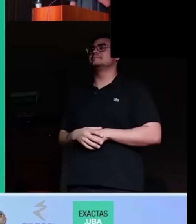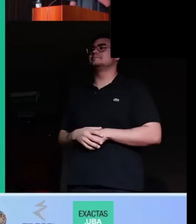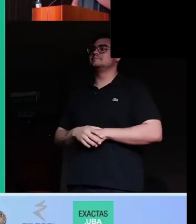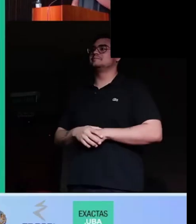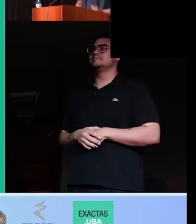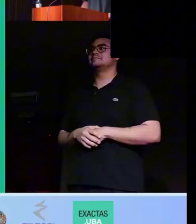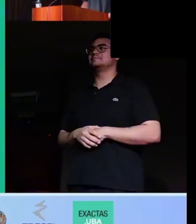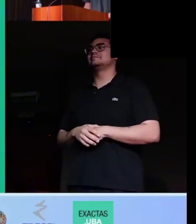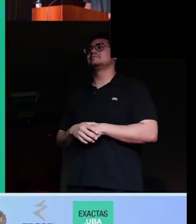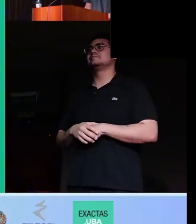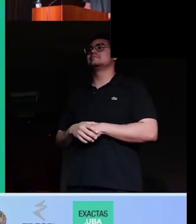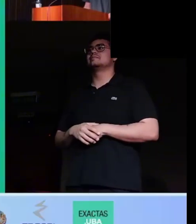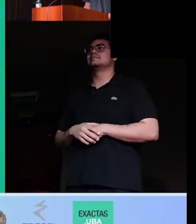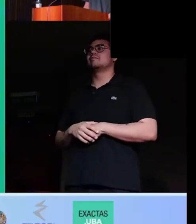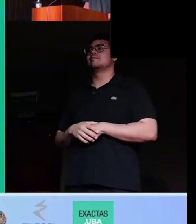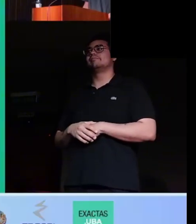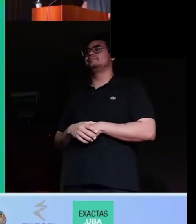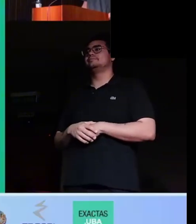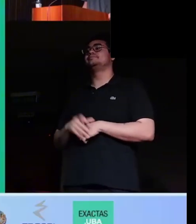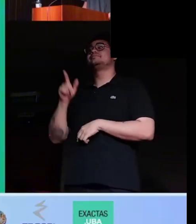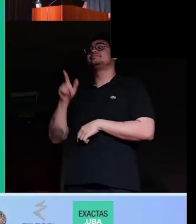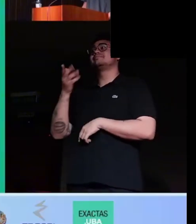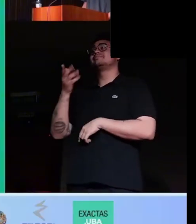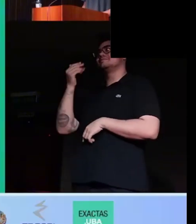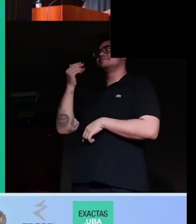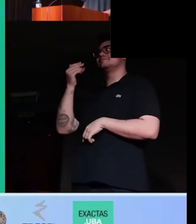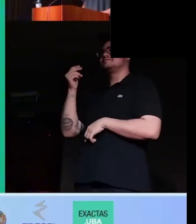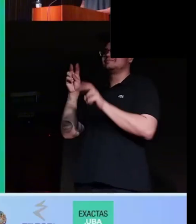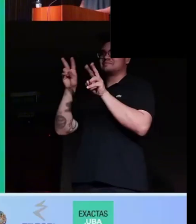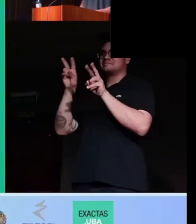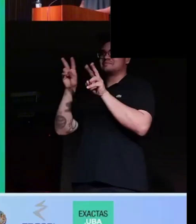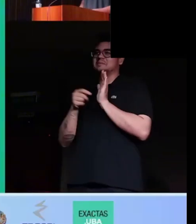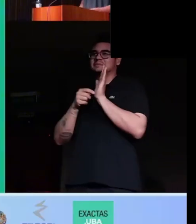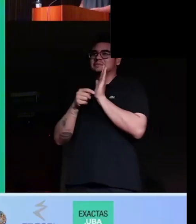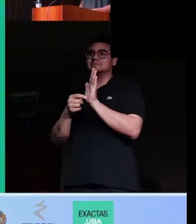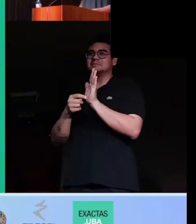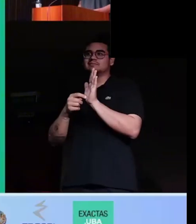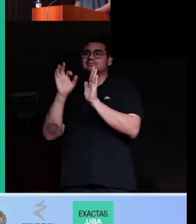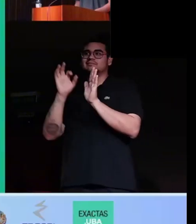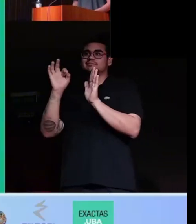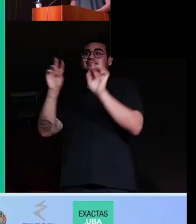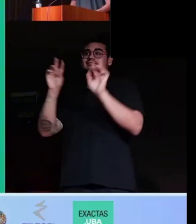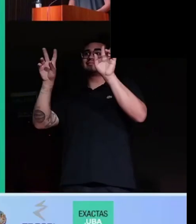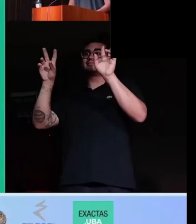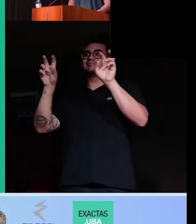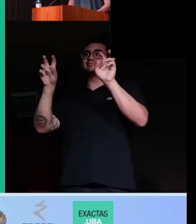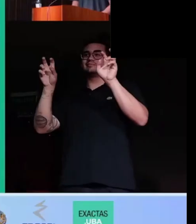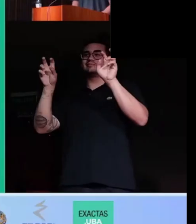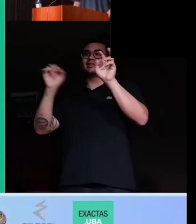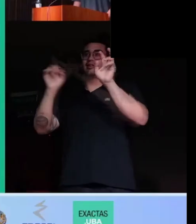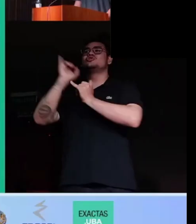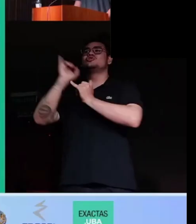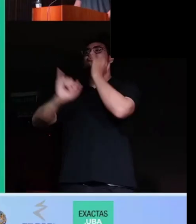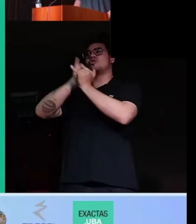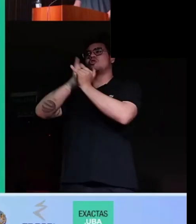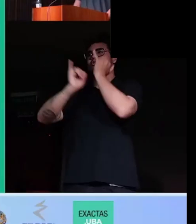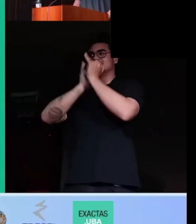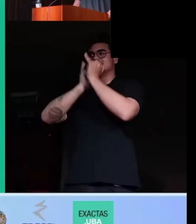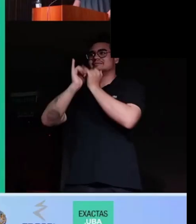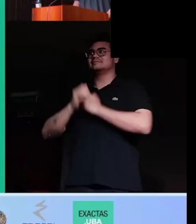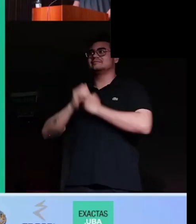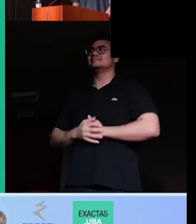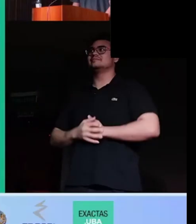Bien, bueno, ya introdujo él un poco el título cambiado de lo que vengo a charlarles